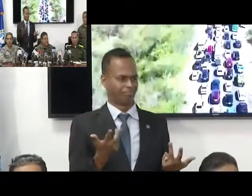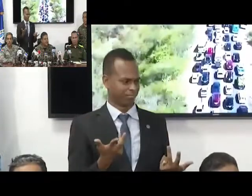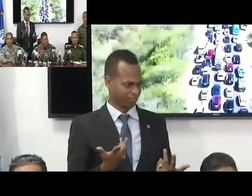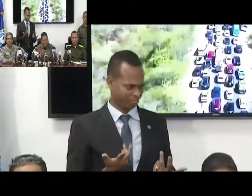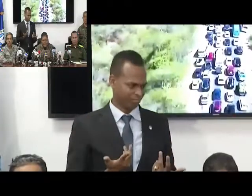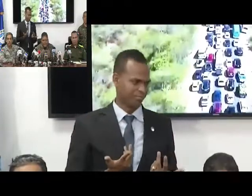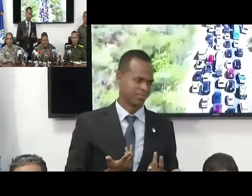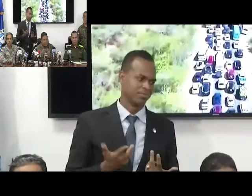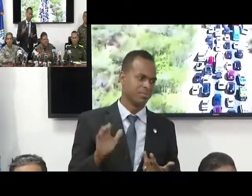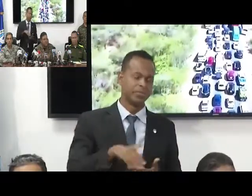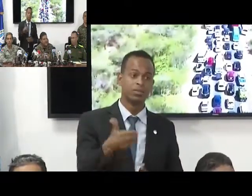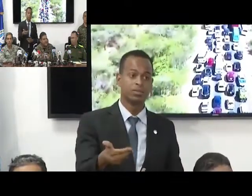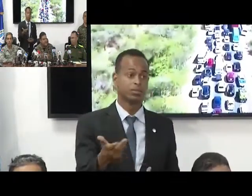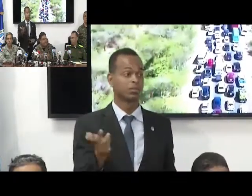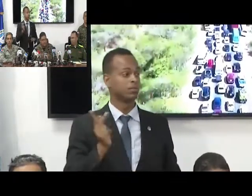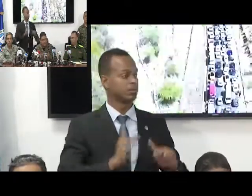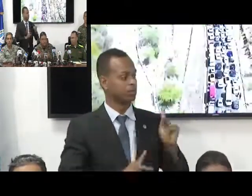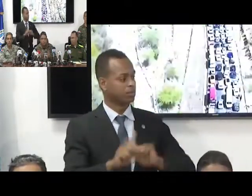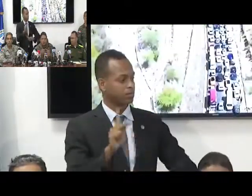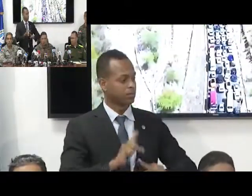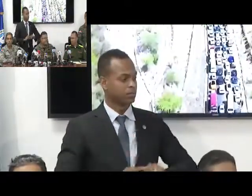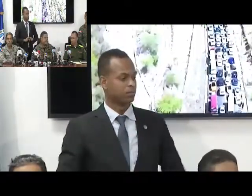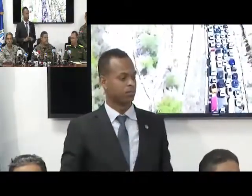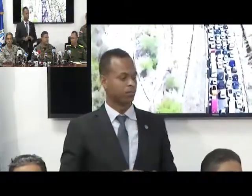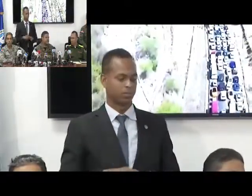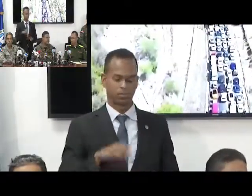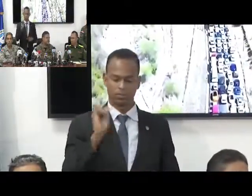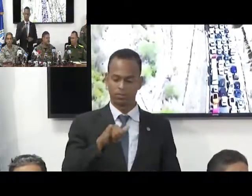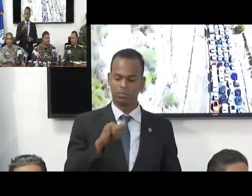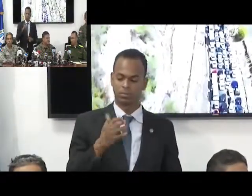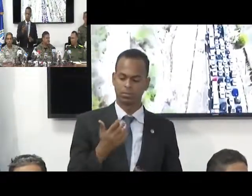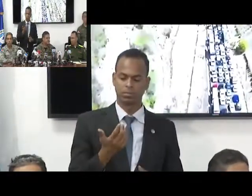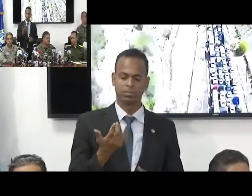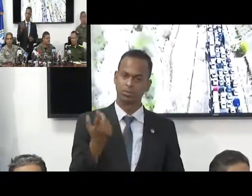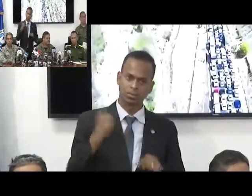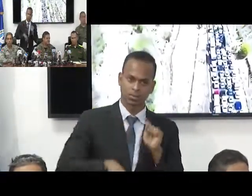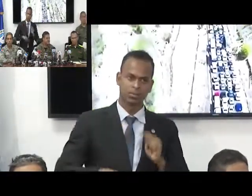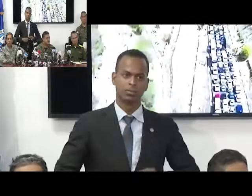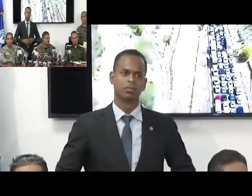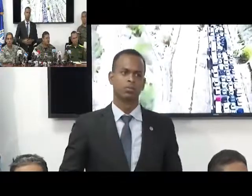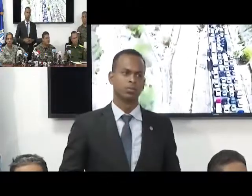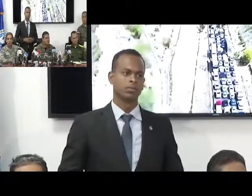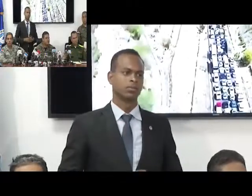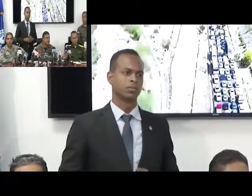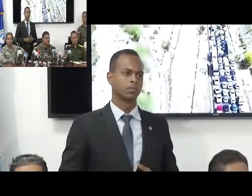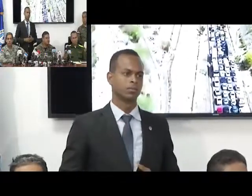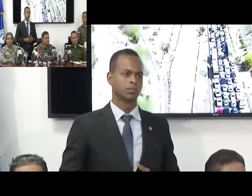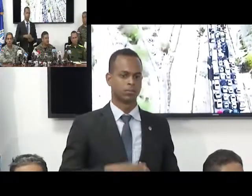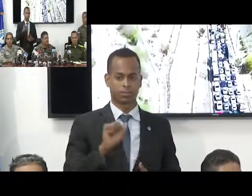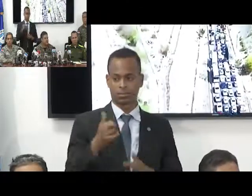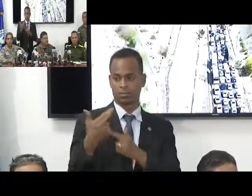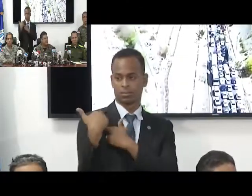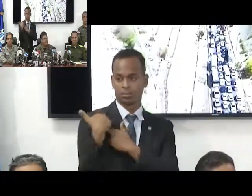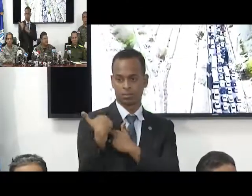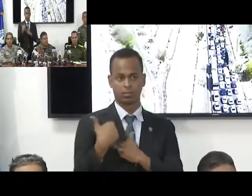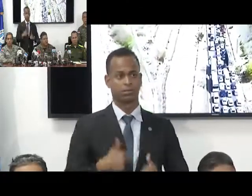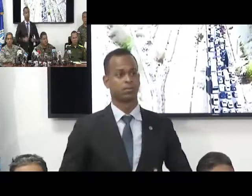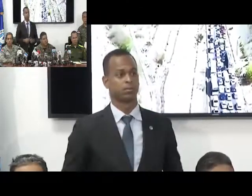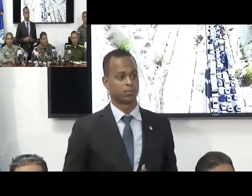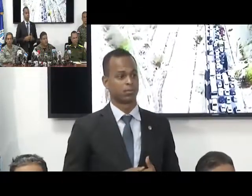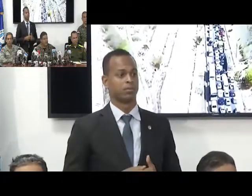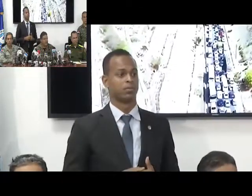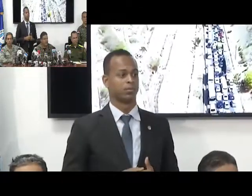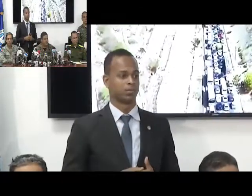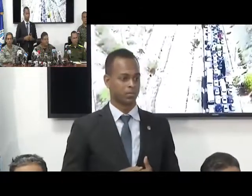y la ciudadanía no puede seguir por ese derrotero. Es un tema de responsabilidad, que no